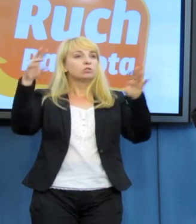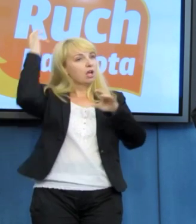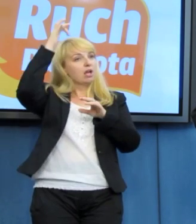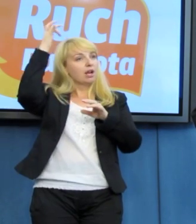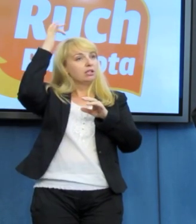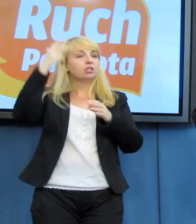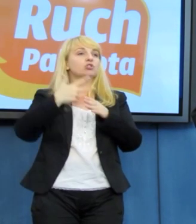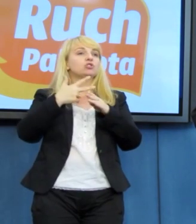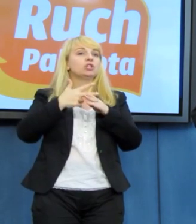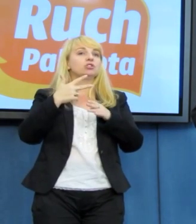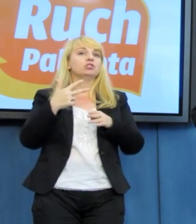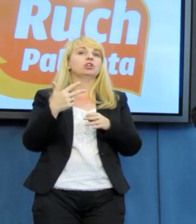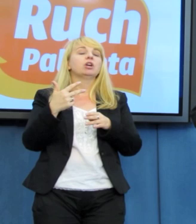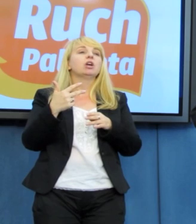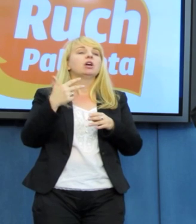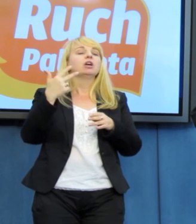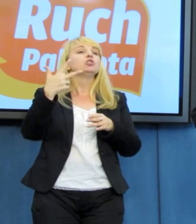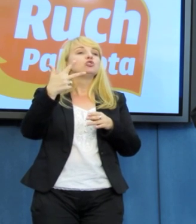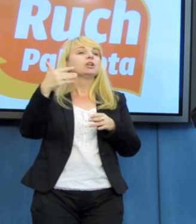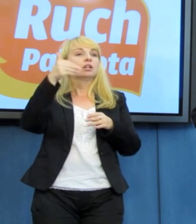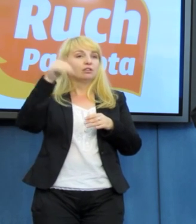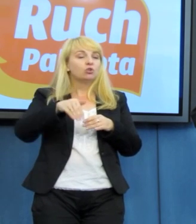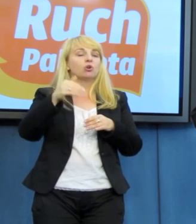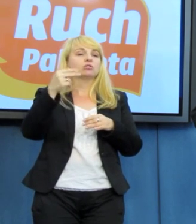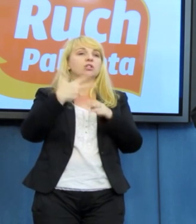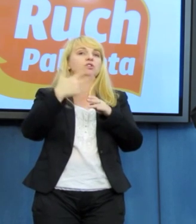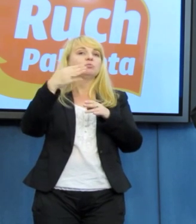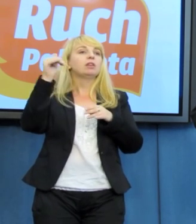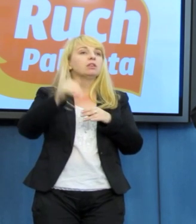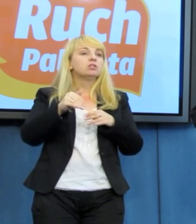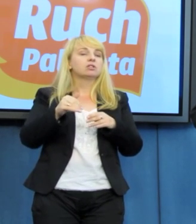3035 sióstr zakonnych, 221 kapelanów